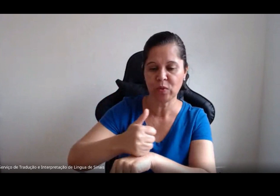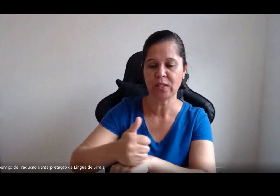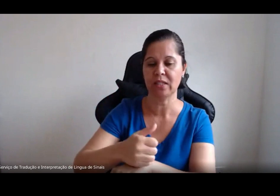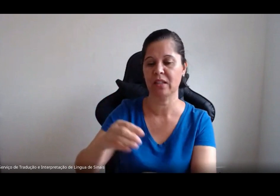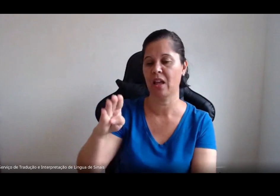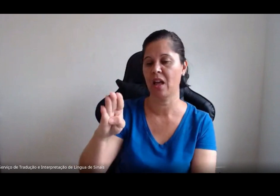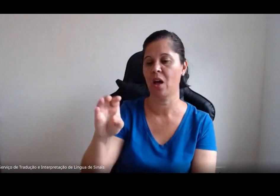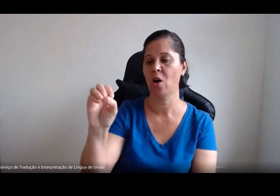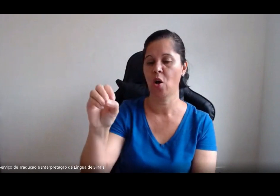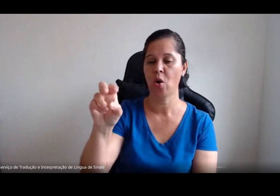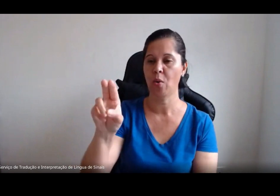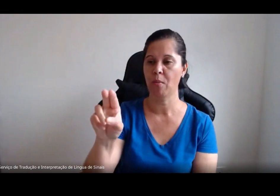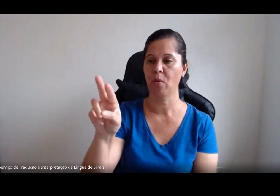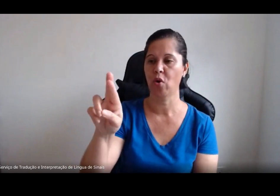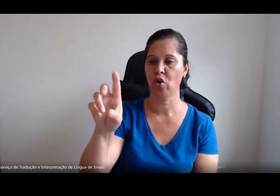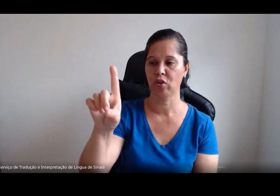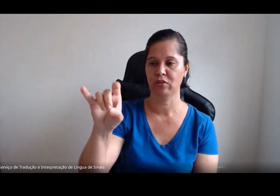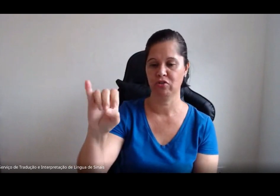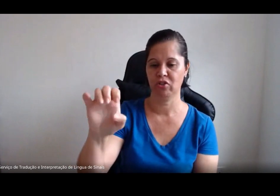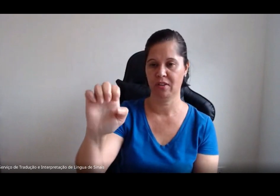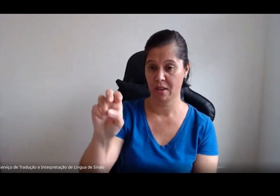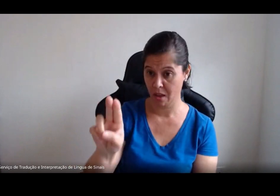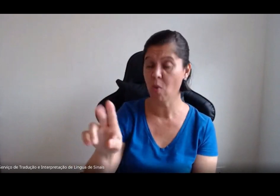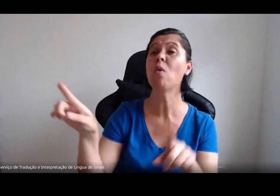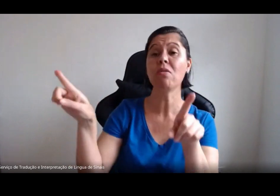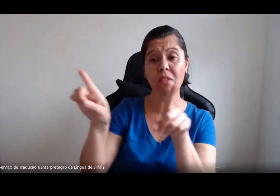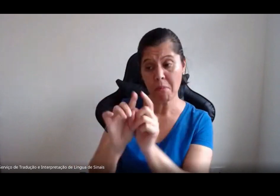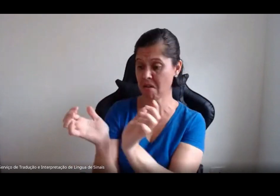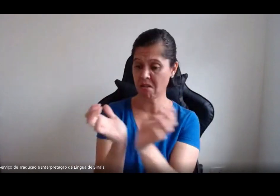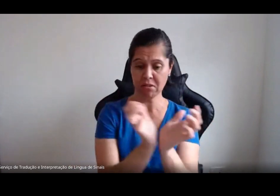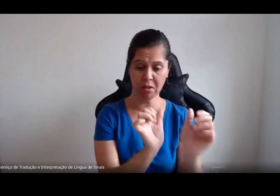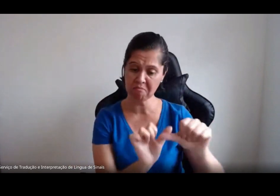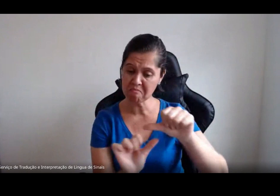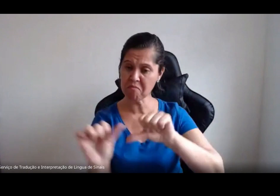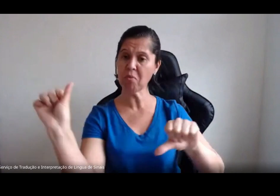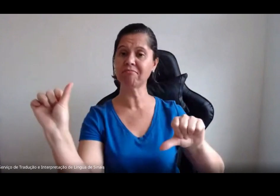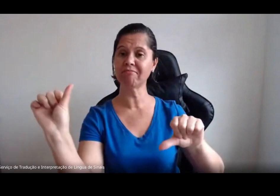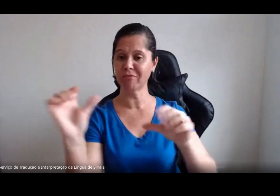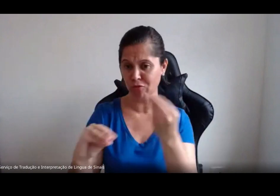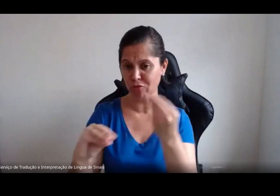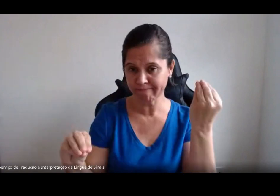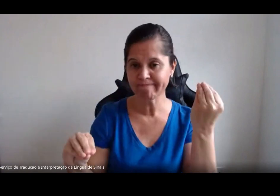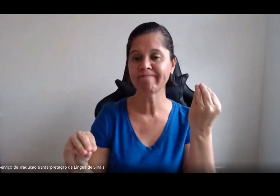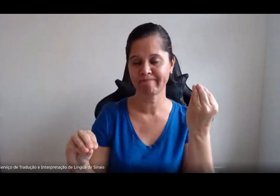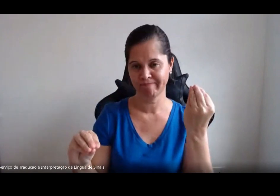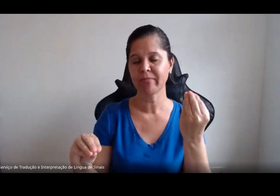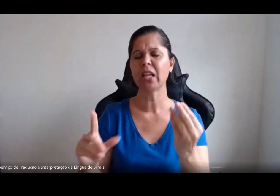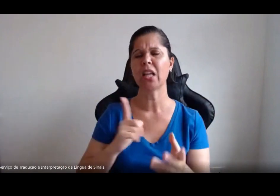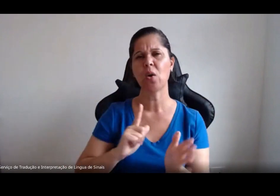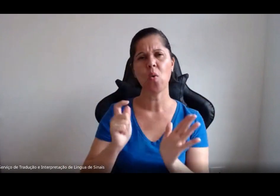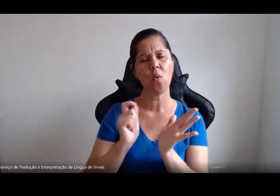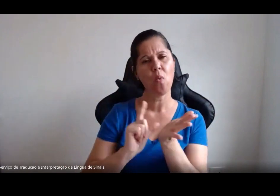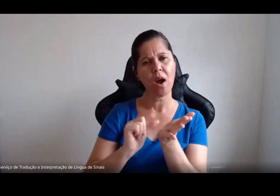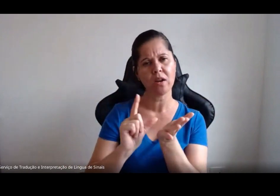e pensadores de nossa época, tenha sido também um transclasse? Eu citei rapidamente